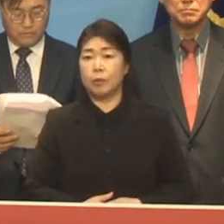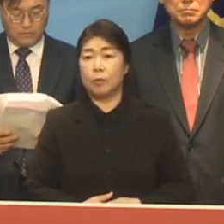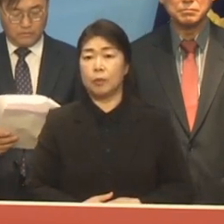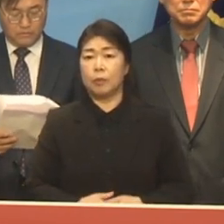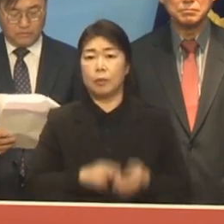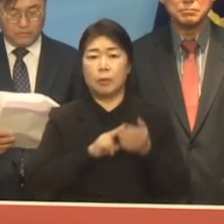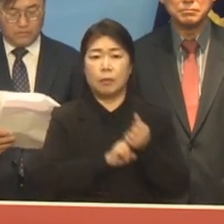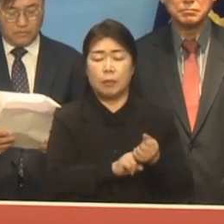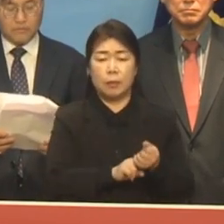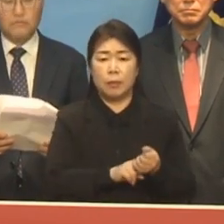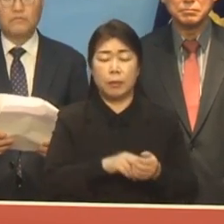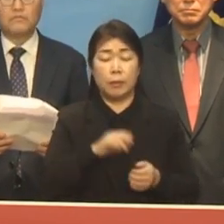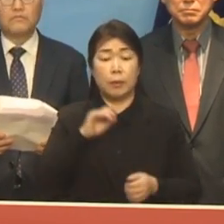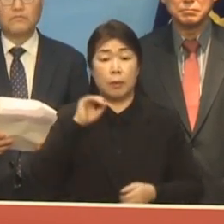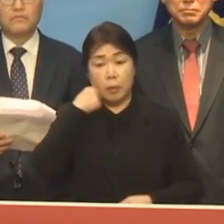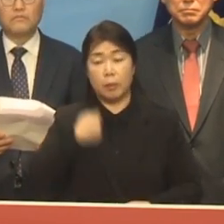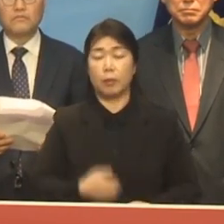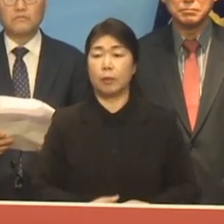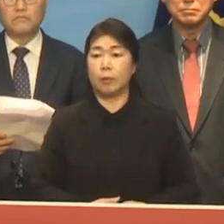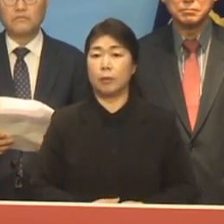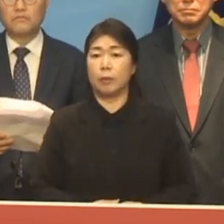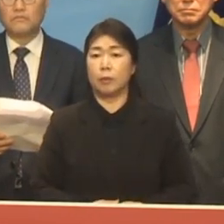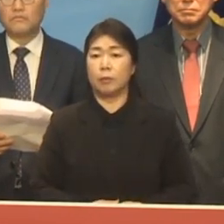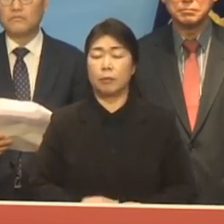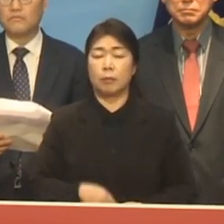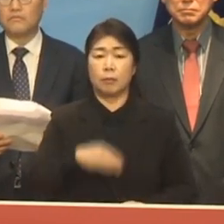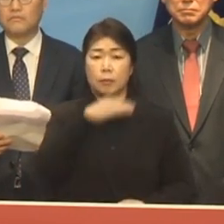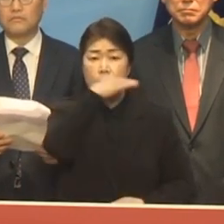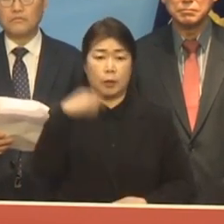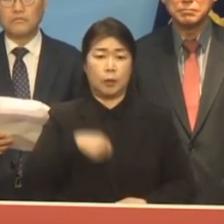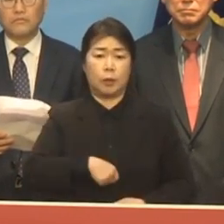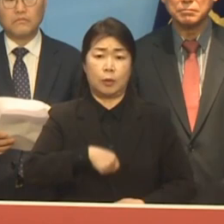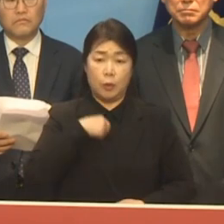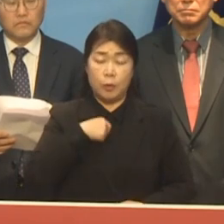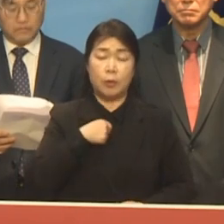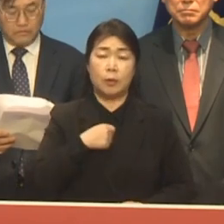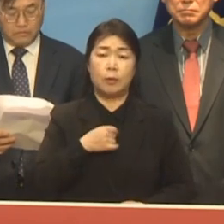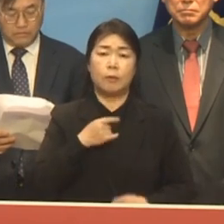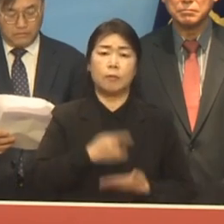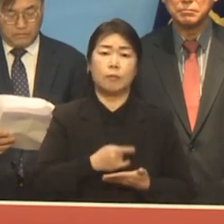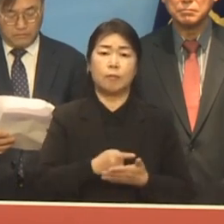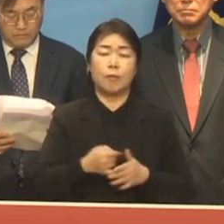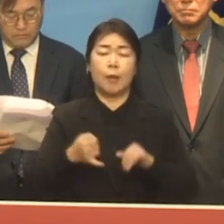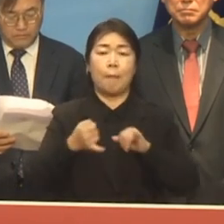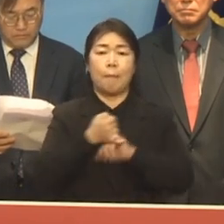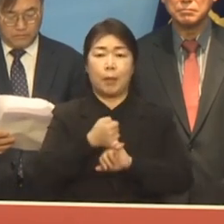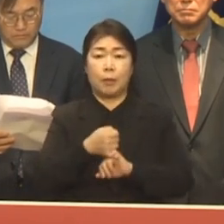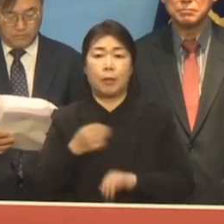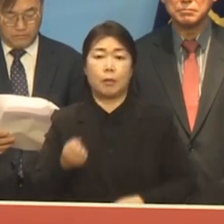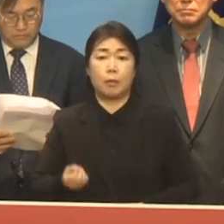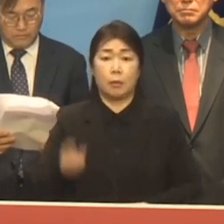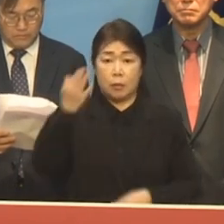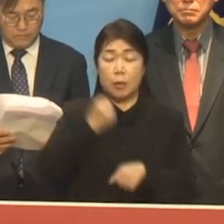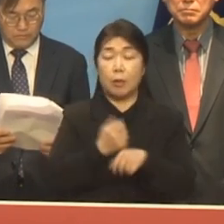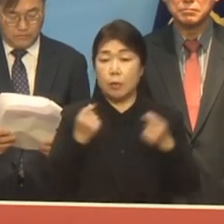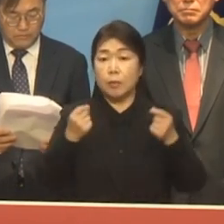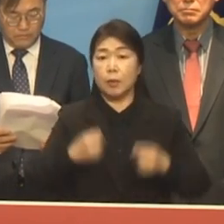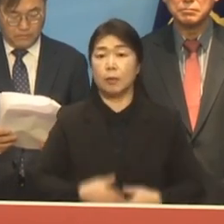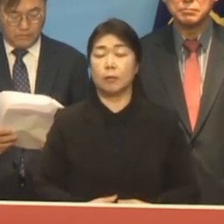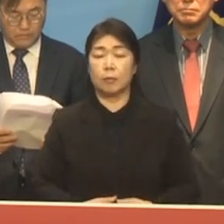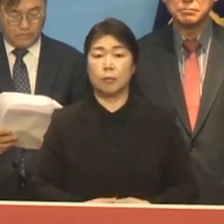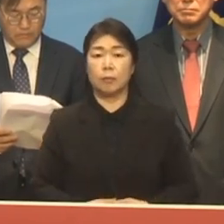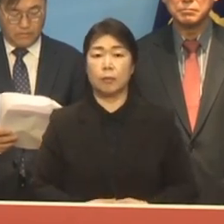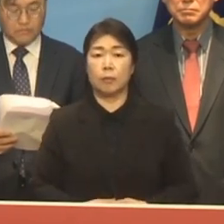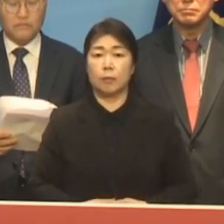묻히지도 않을 것이며 정의는 반드시 승리할 것입니다.